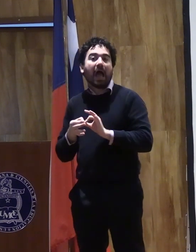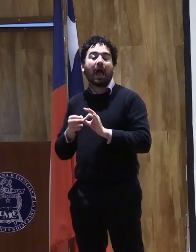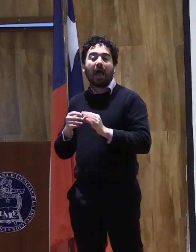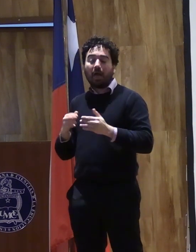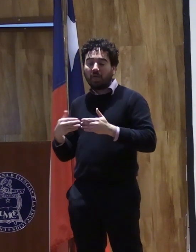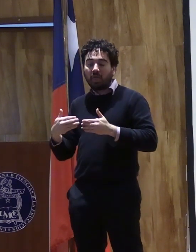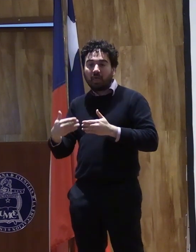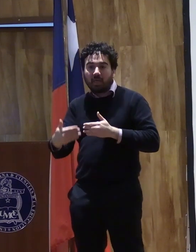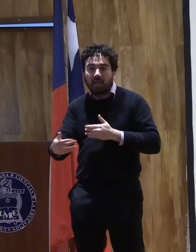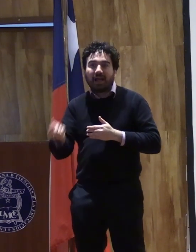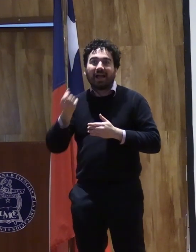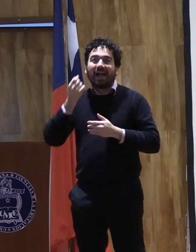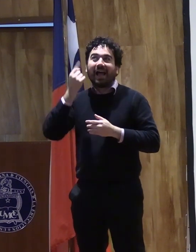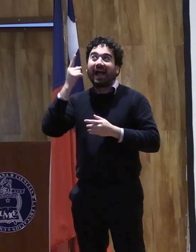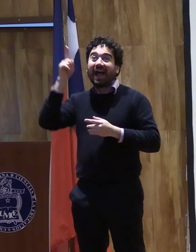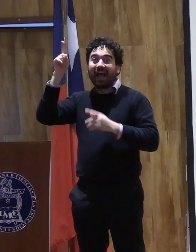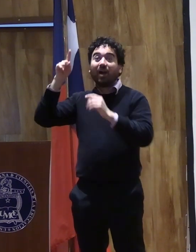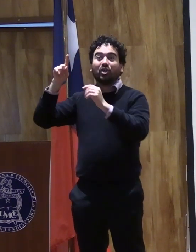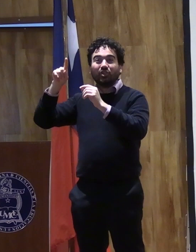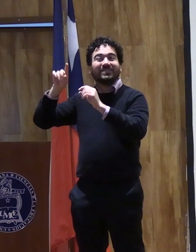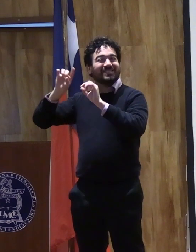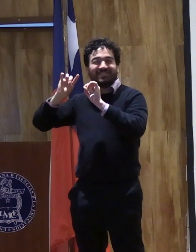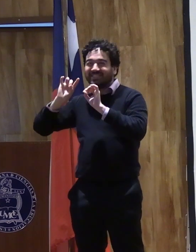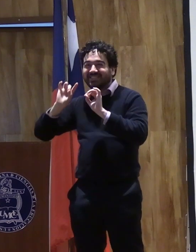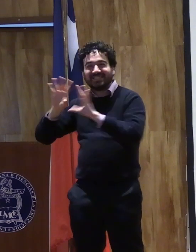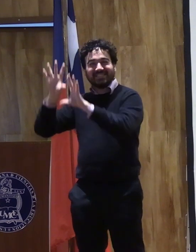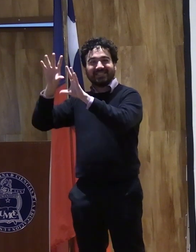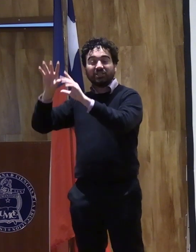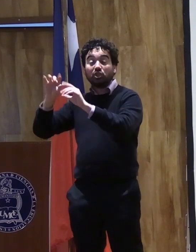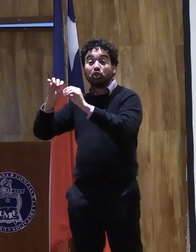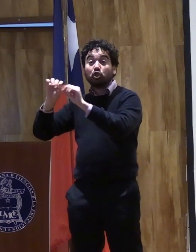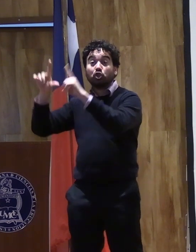hace manchas, se llena de espinillas, de la pubertad,